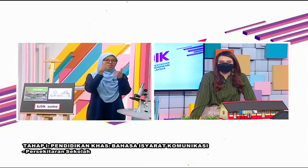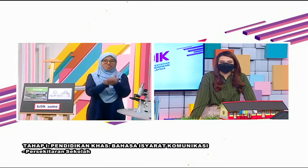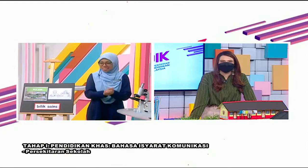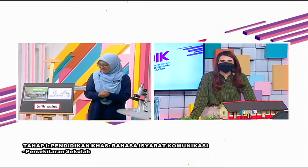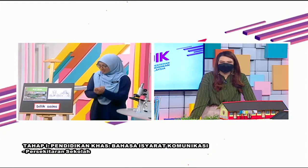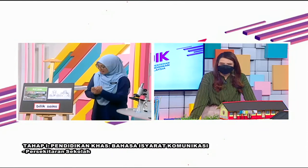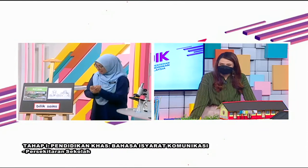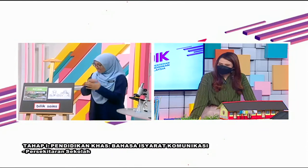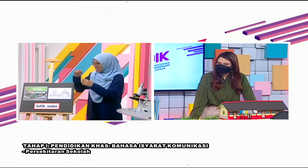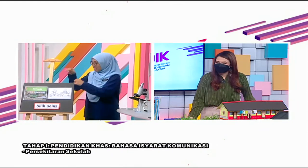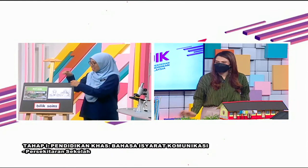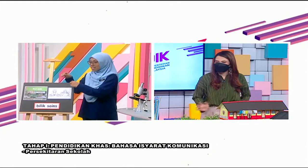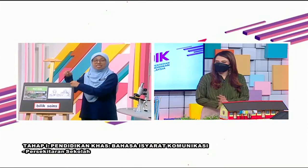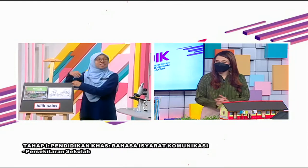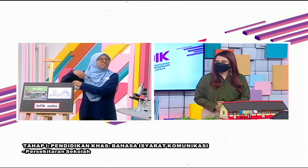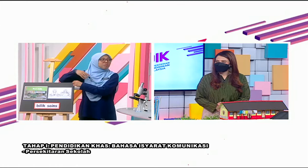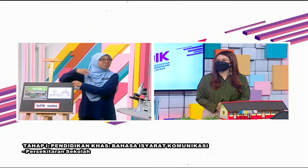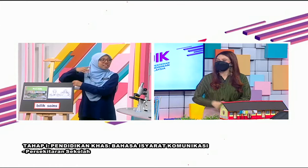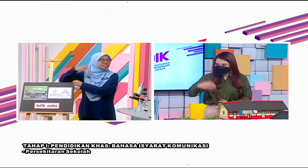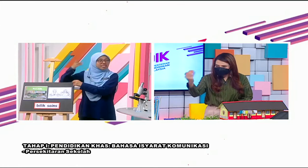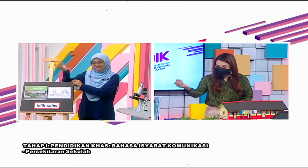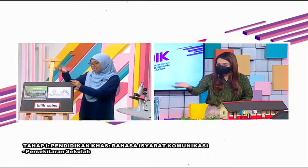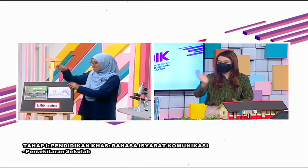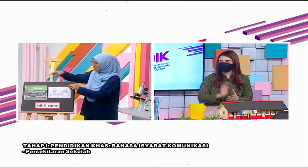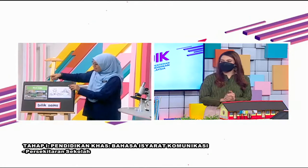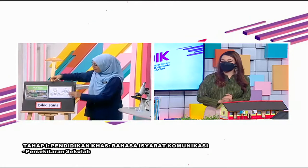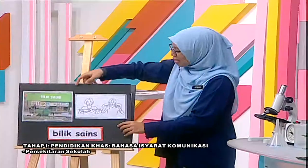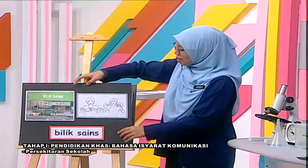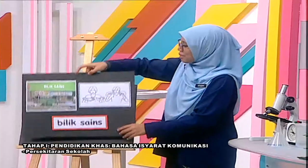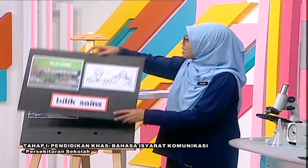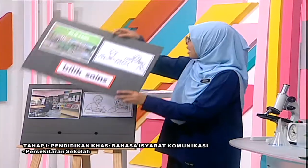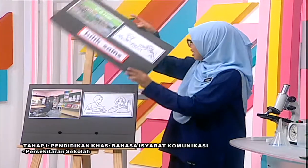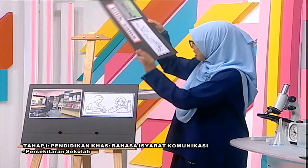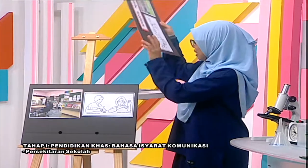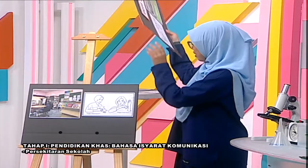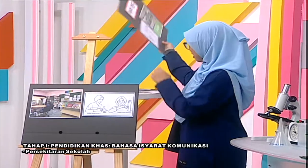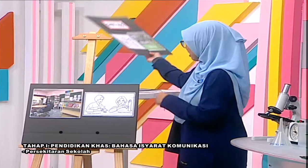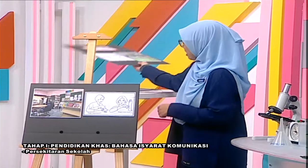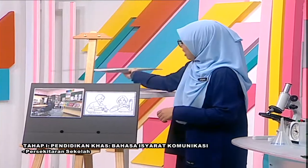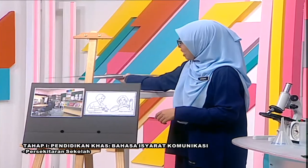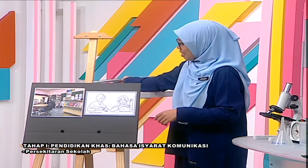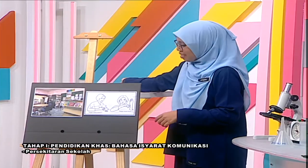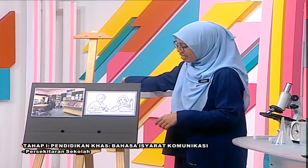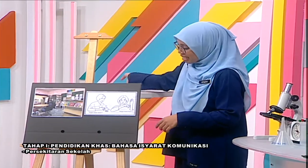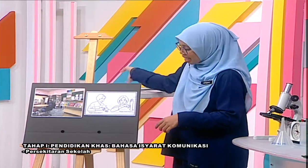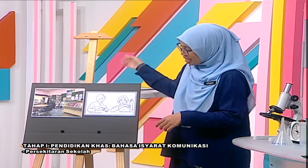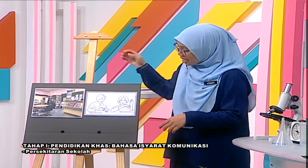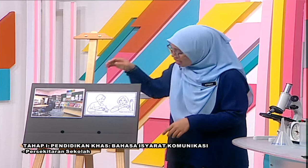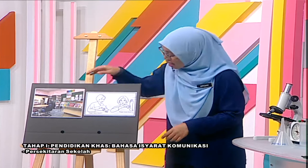Bagus. Okey, jadi sekarang ni kita teruskan persekitaran yang seterusnya. Okey, persekitaran. Okey, sekarang ni kita